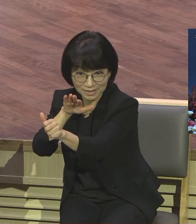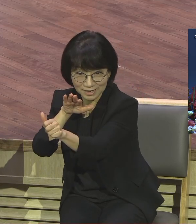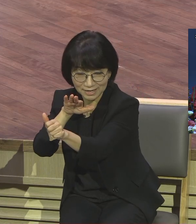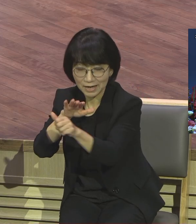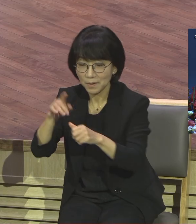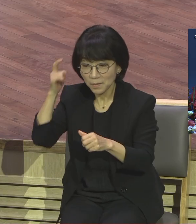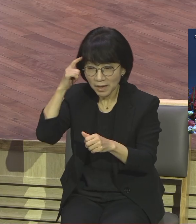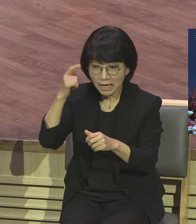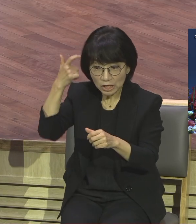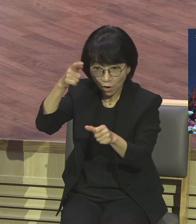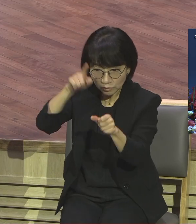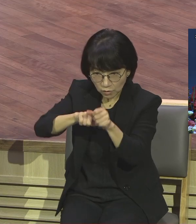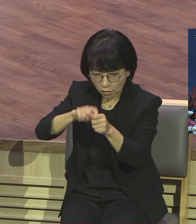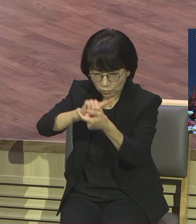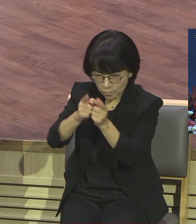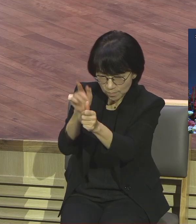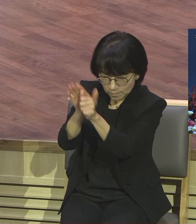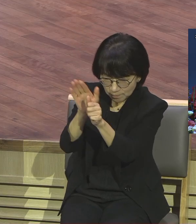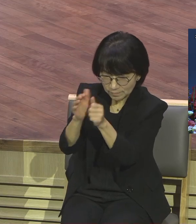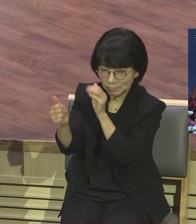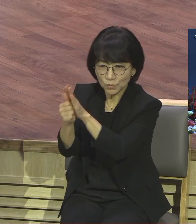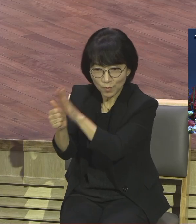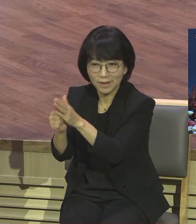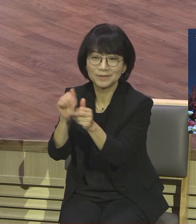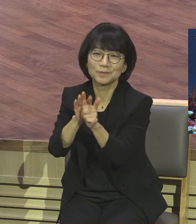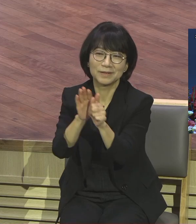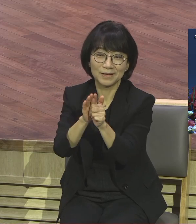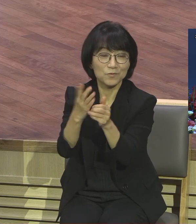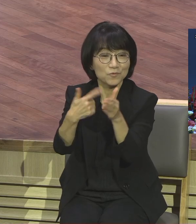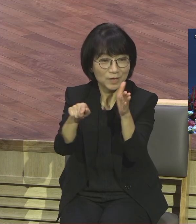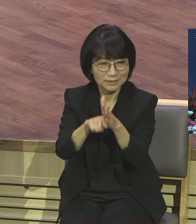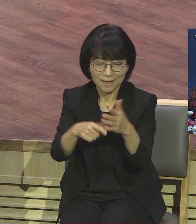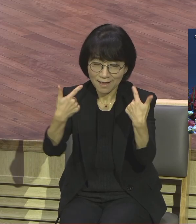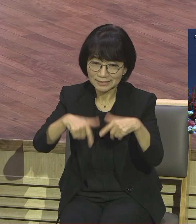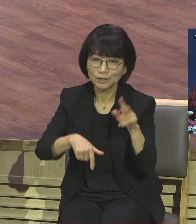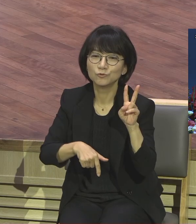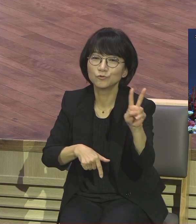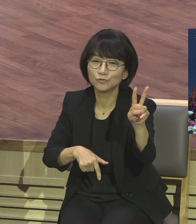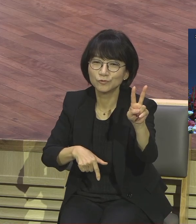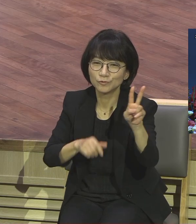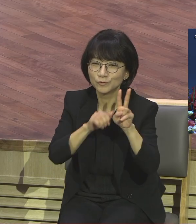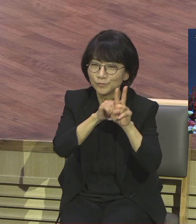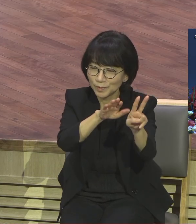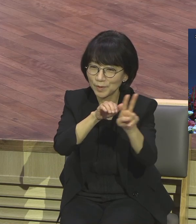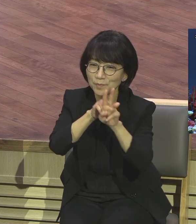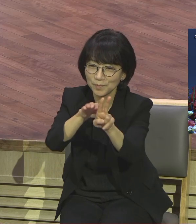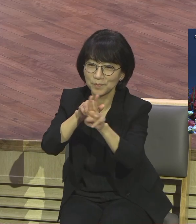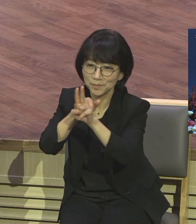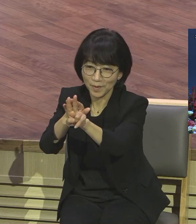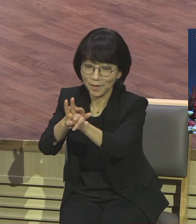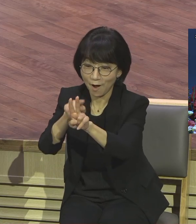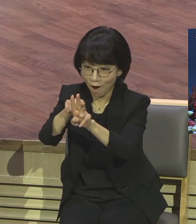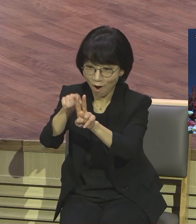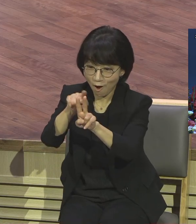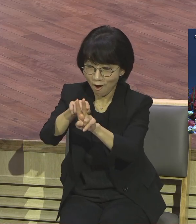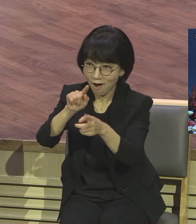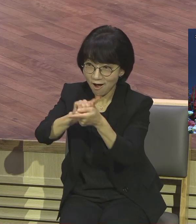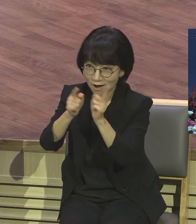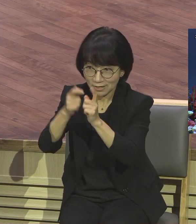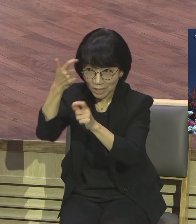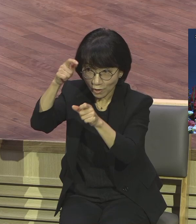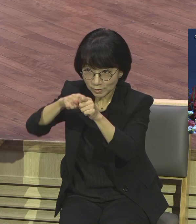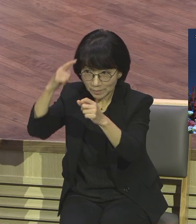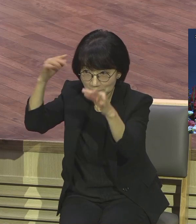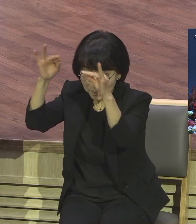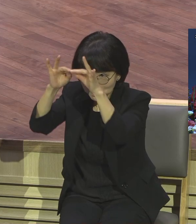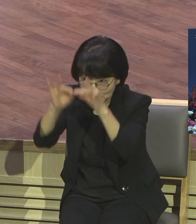서로 동반자가 되라. 동반자들이 우리 영적인 행동에 많을수록 좋은 거예요. 서로가 영적으로 소통이 되면서